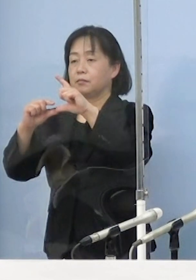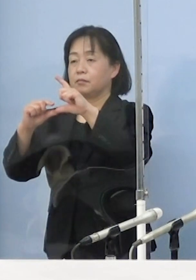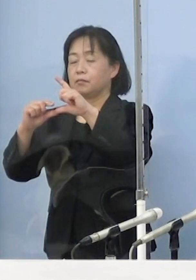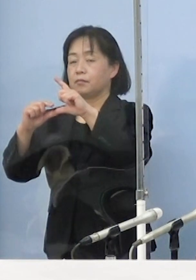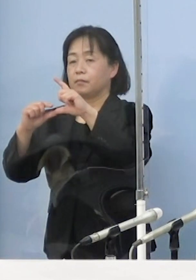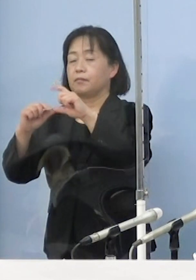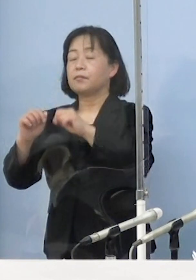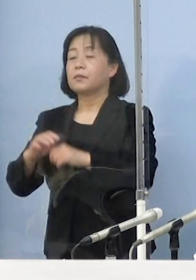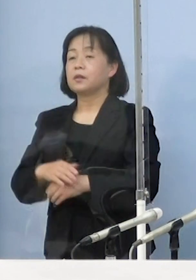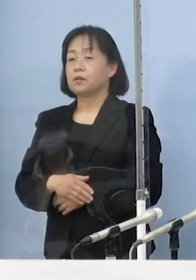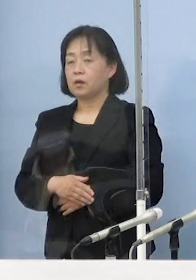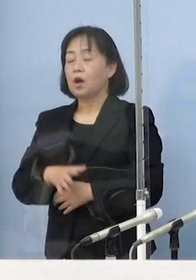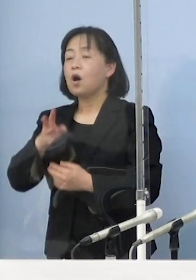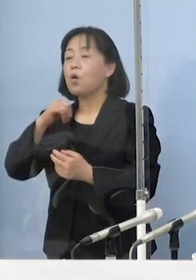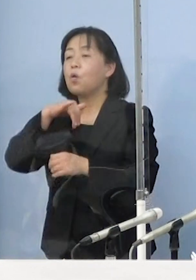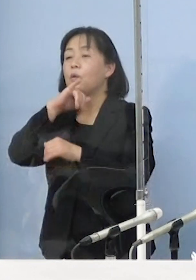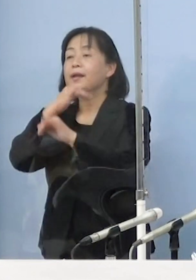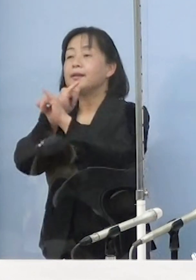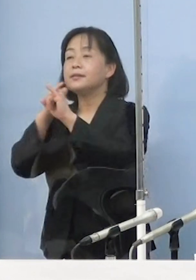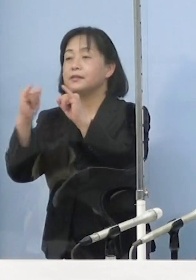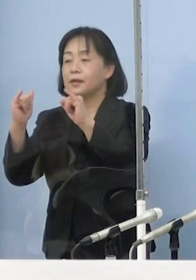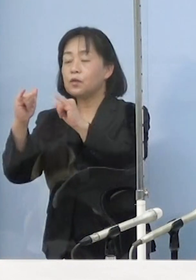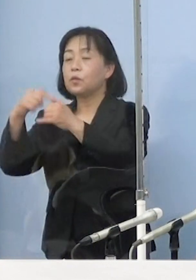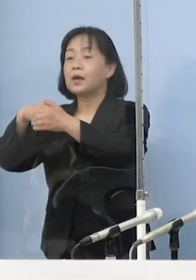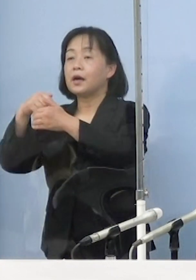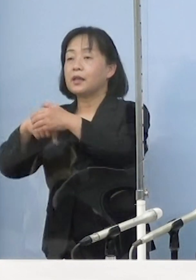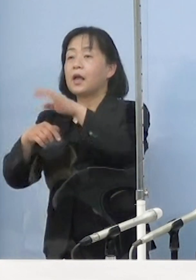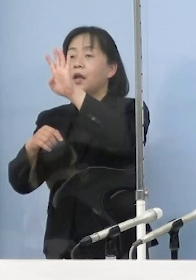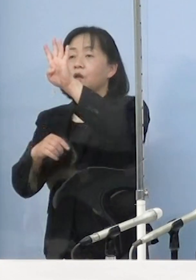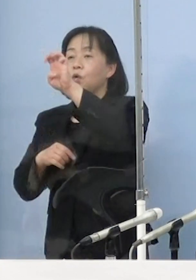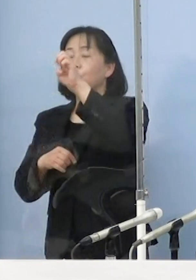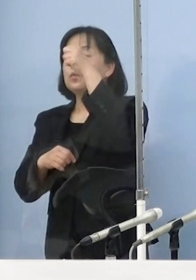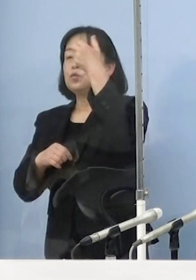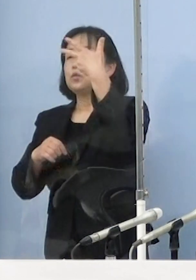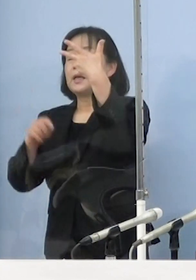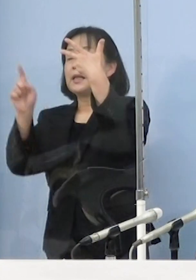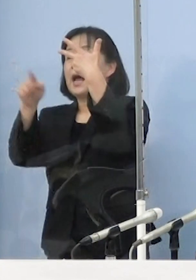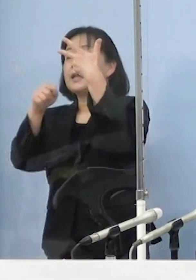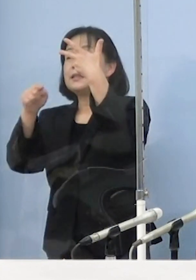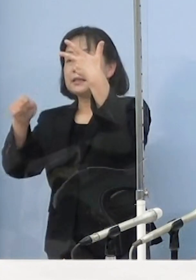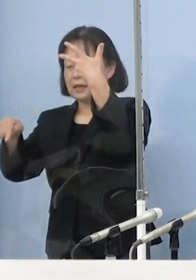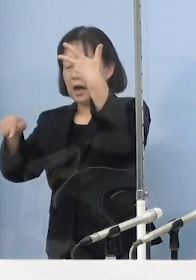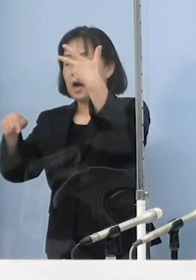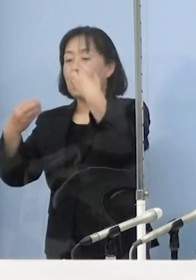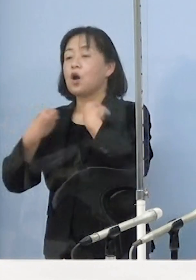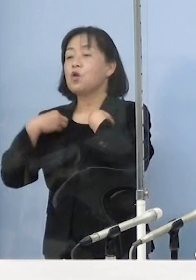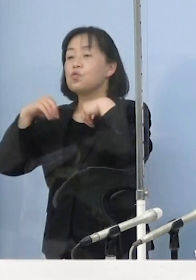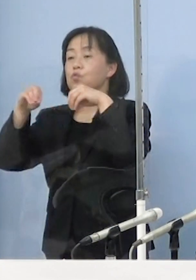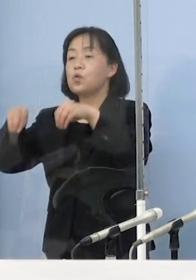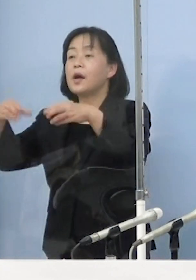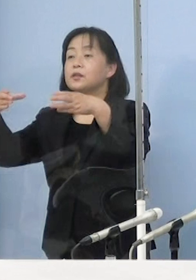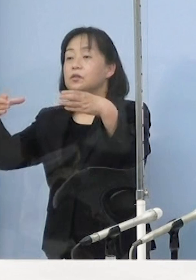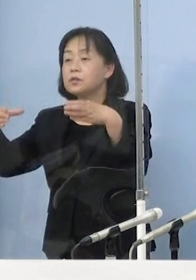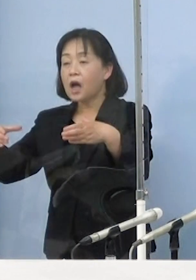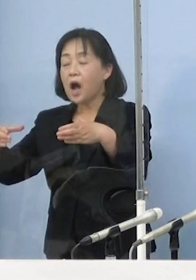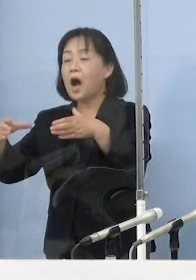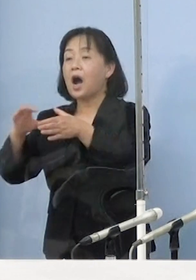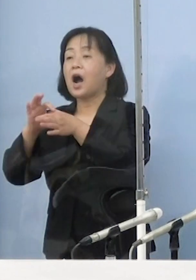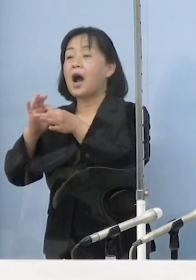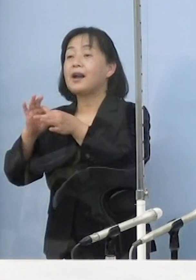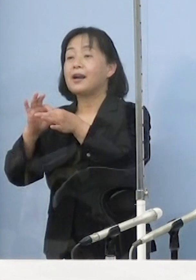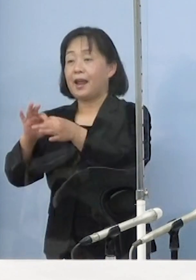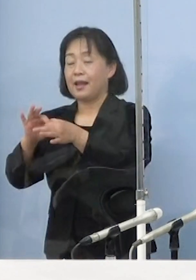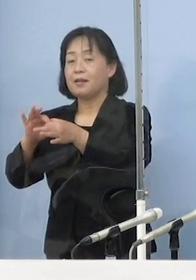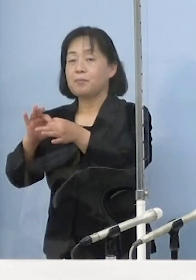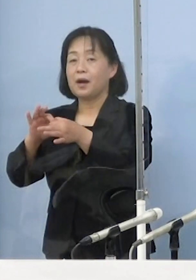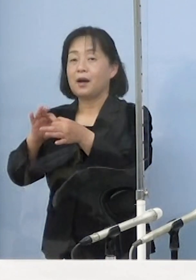実はこの高齢者の中で47名がクラスター関連、まあ、様々なクラ